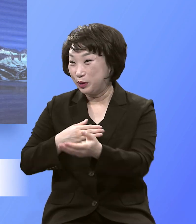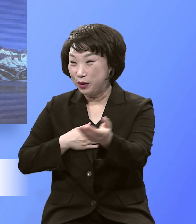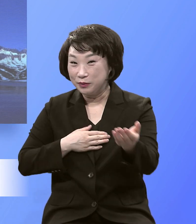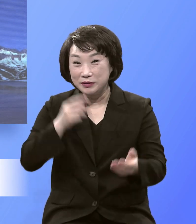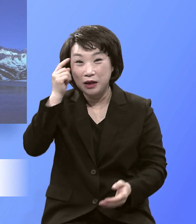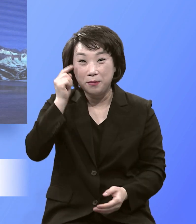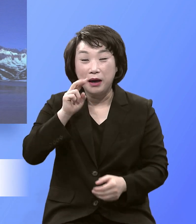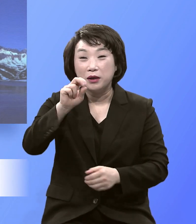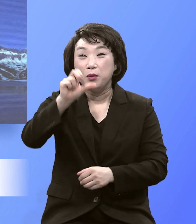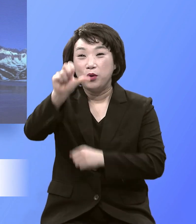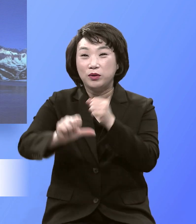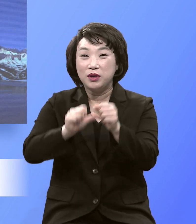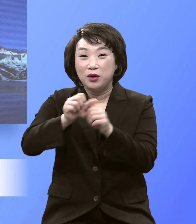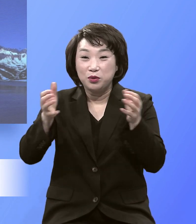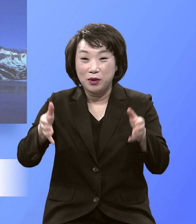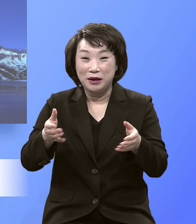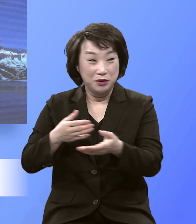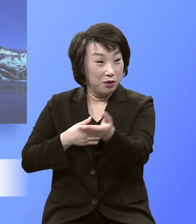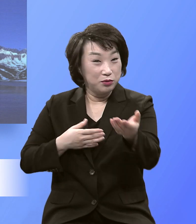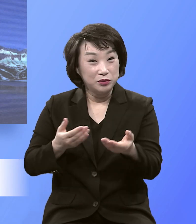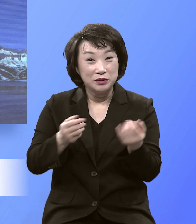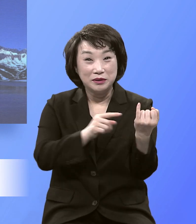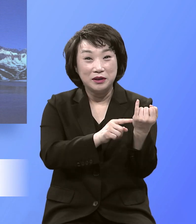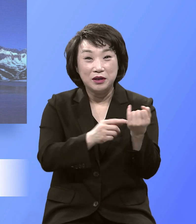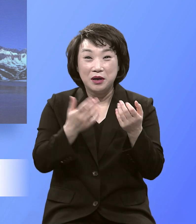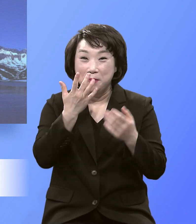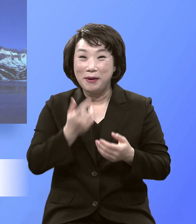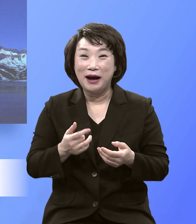25년간을 언제 쉬는 거 봤어요, 여러분?